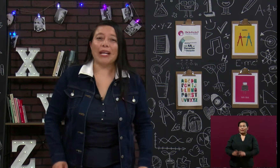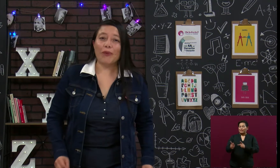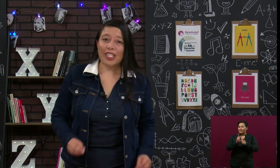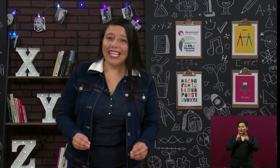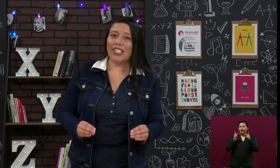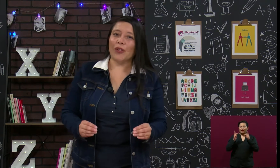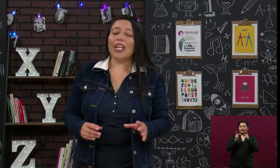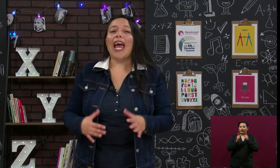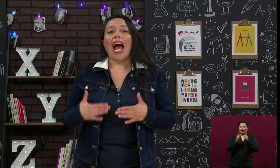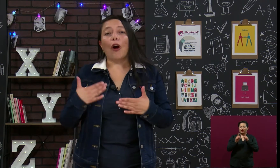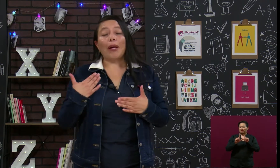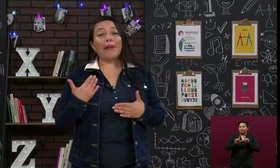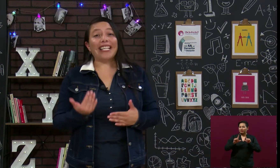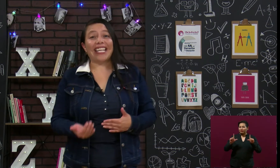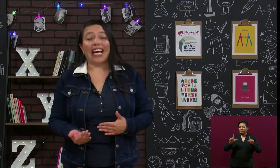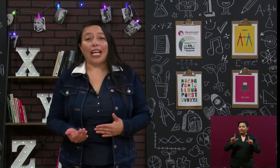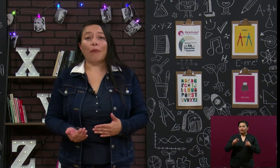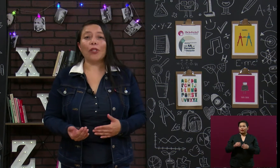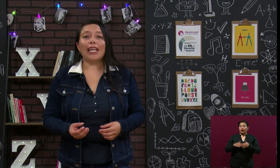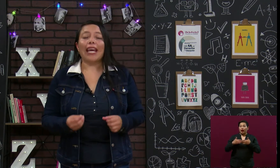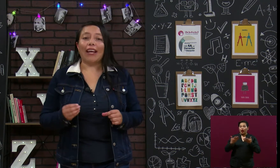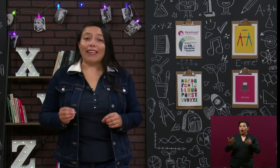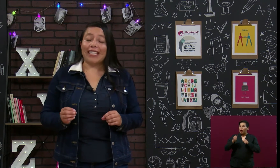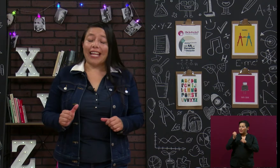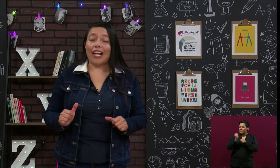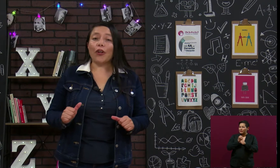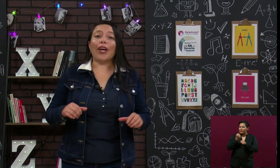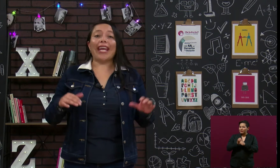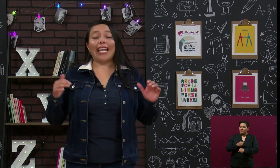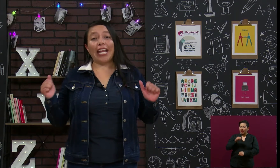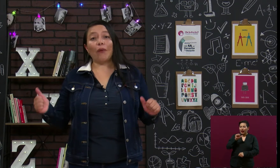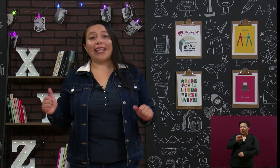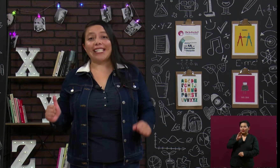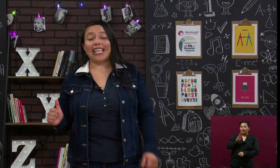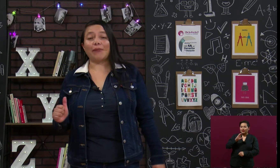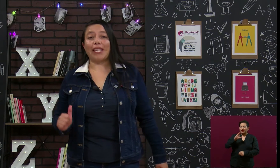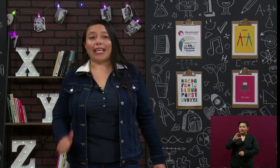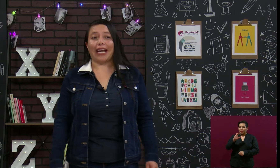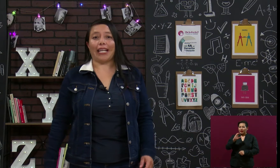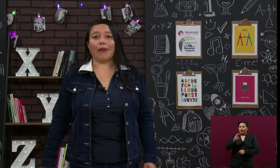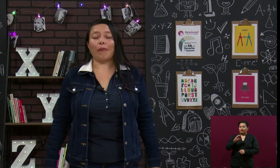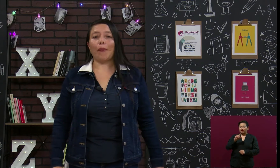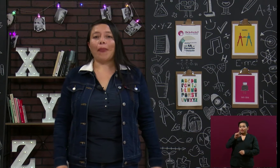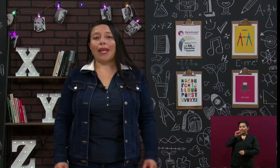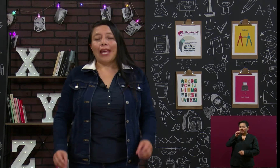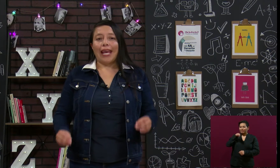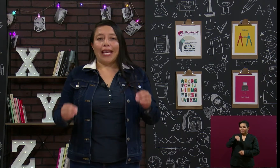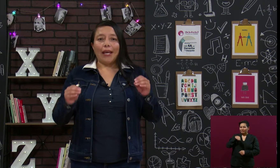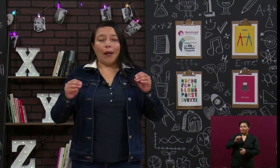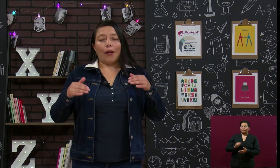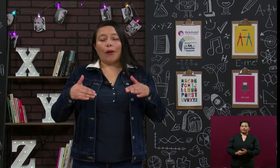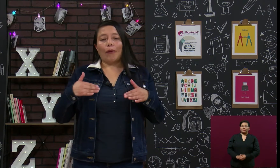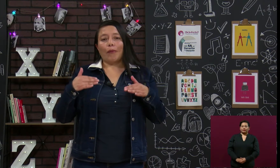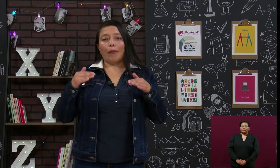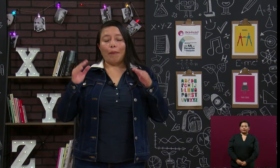Perfecto, estamos listos. Ahora practicaremos el abecedario en lengua de señas mexicana.